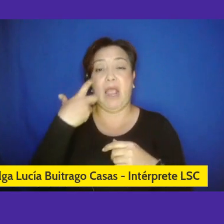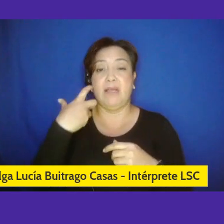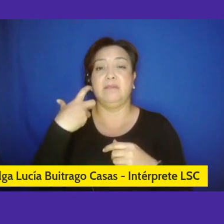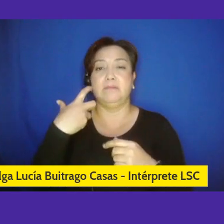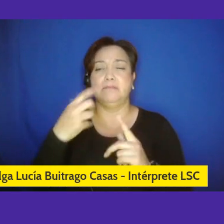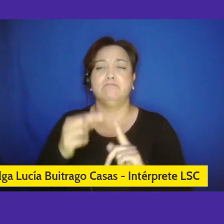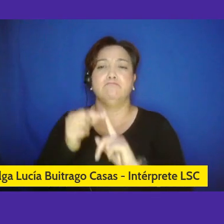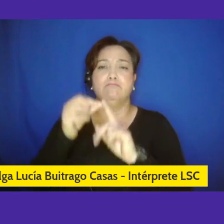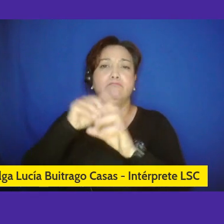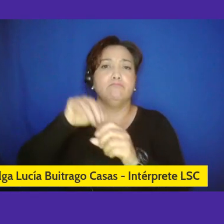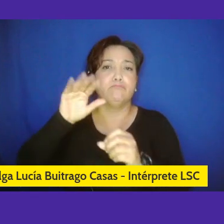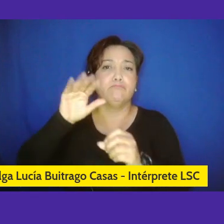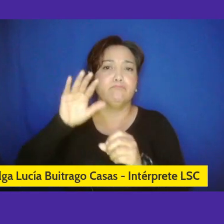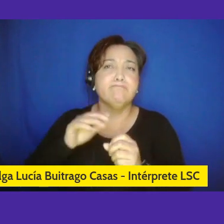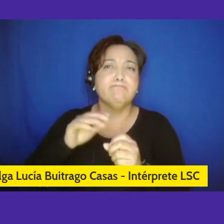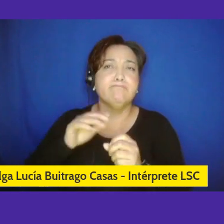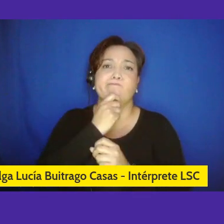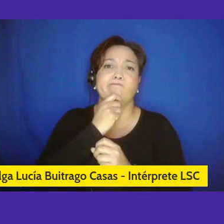pero tomamos la misma,